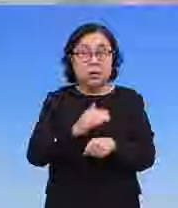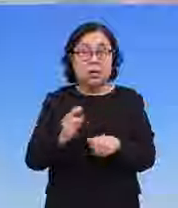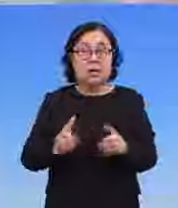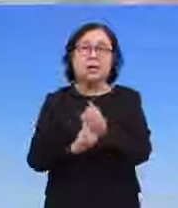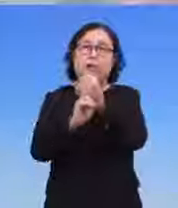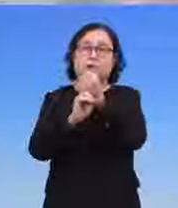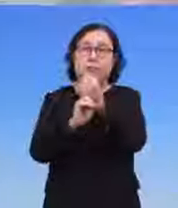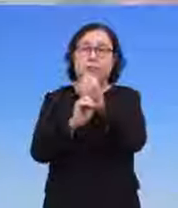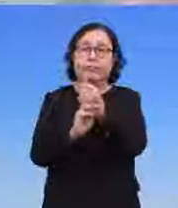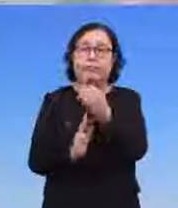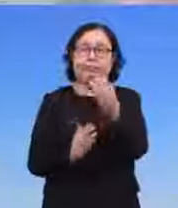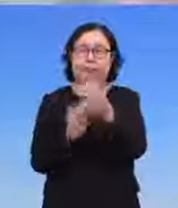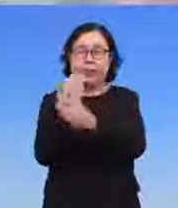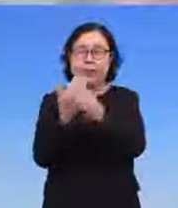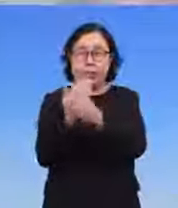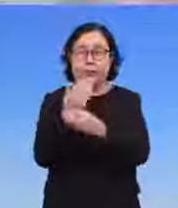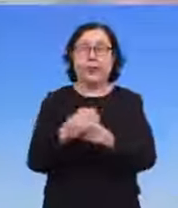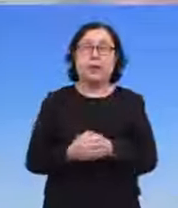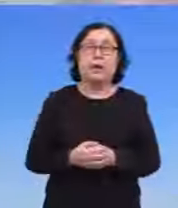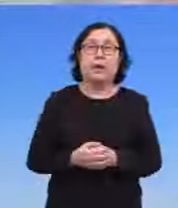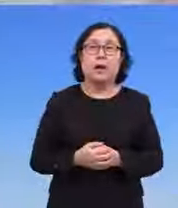일어난 거 아닙니까?